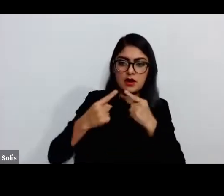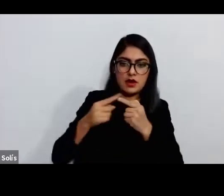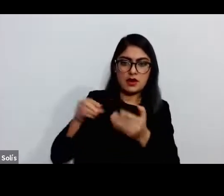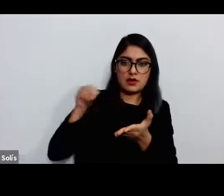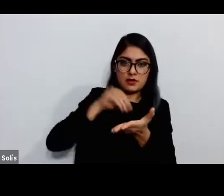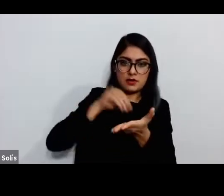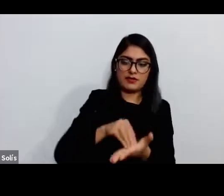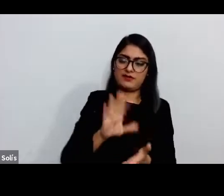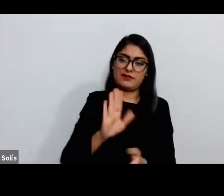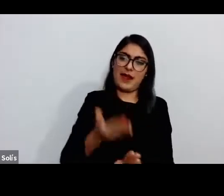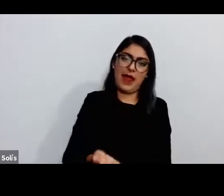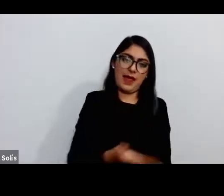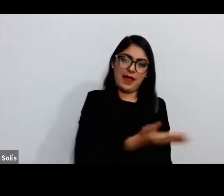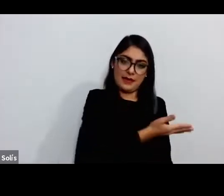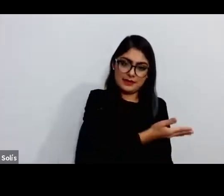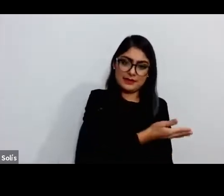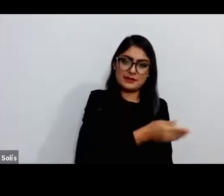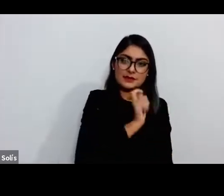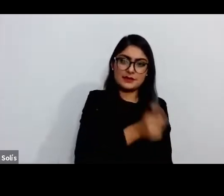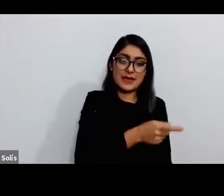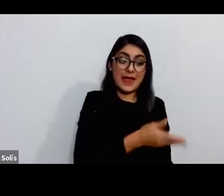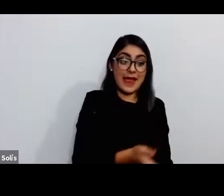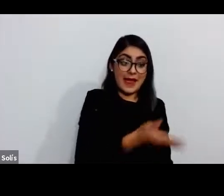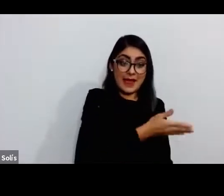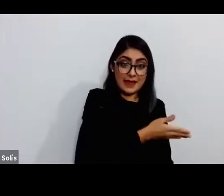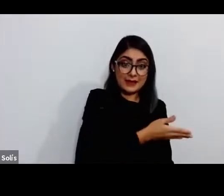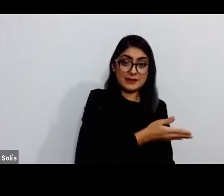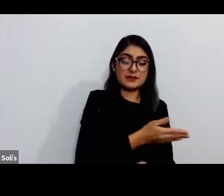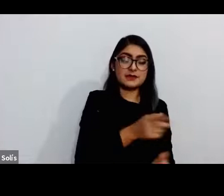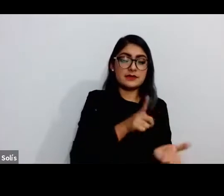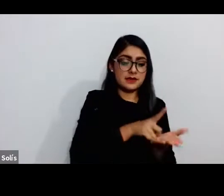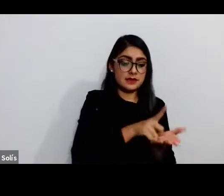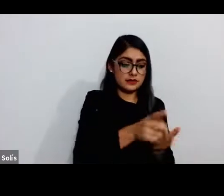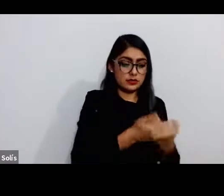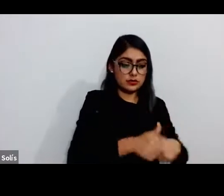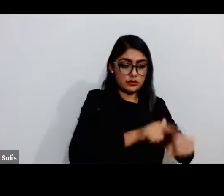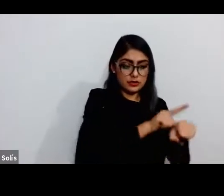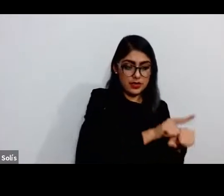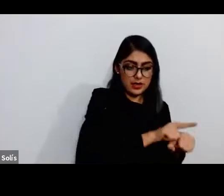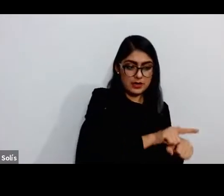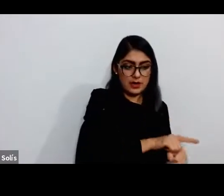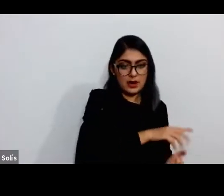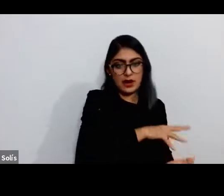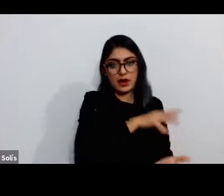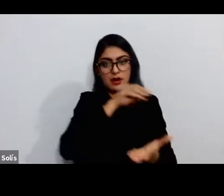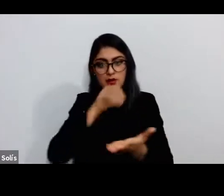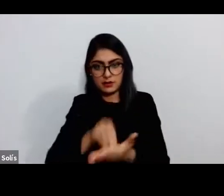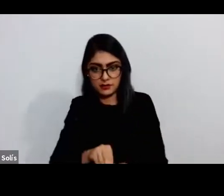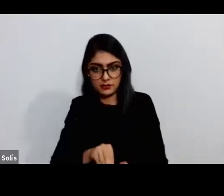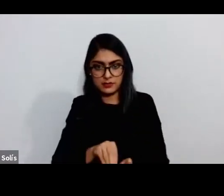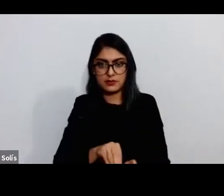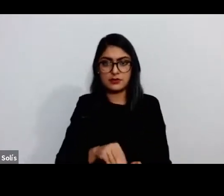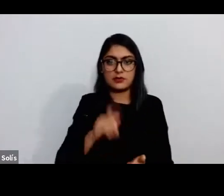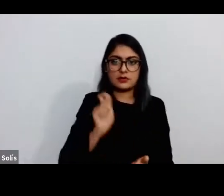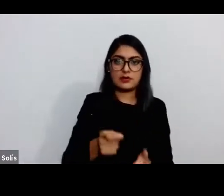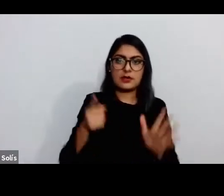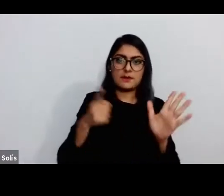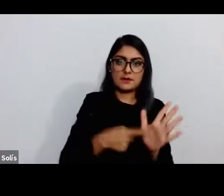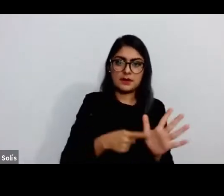que refleja los derechos sociales a nivel constitucional. Pero abreva de toda esta tradición del siglo XIX,